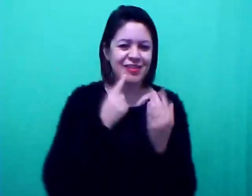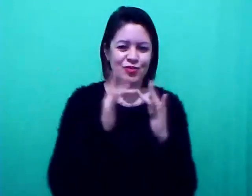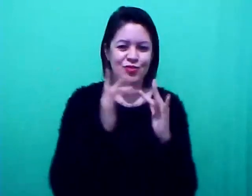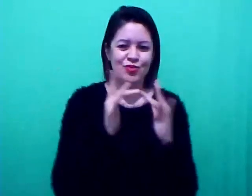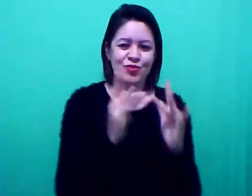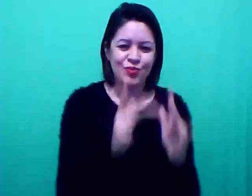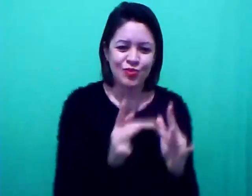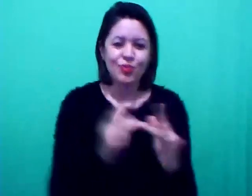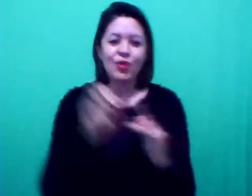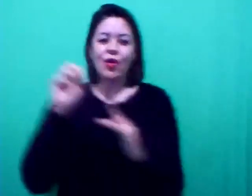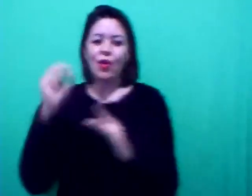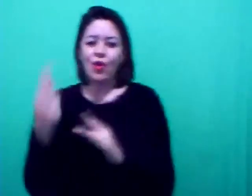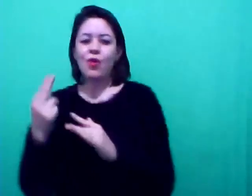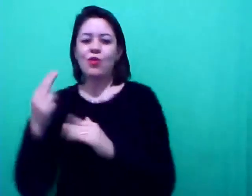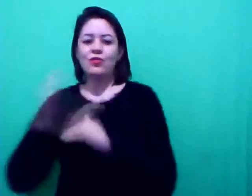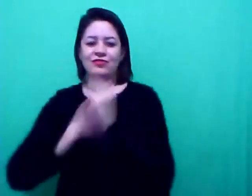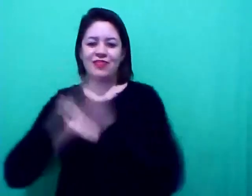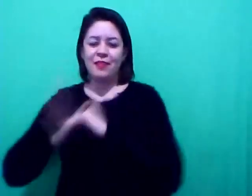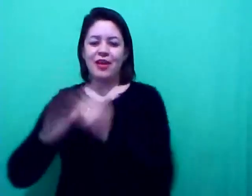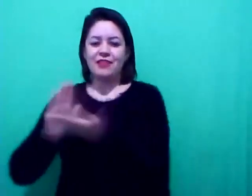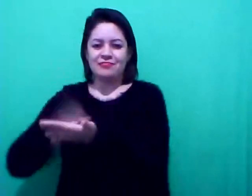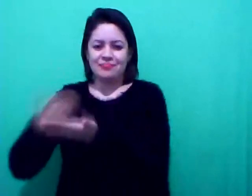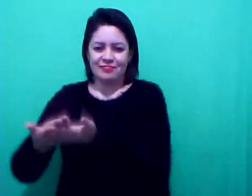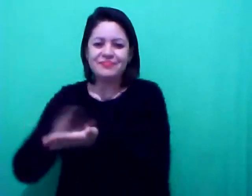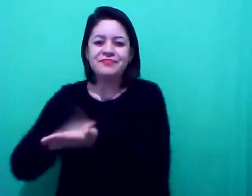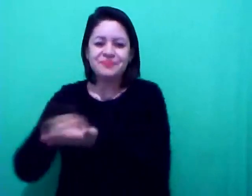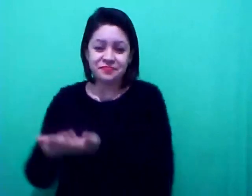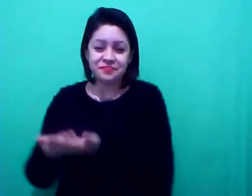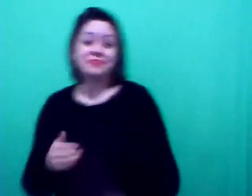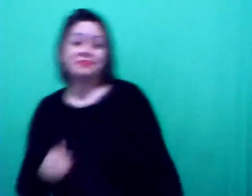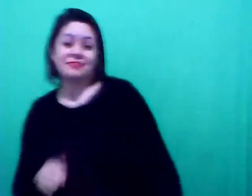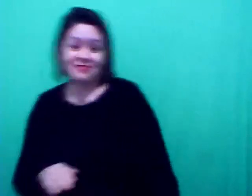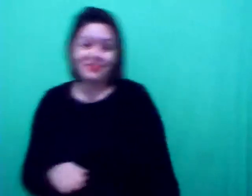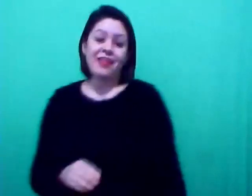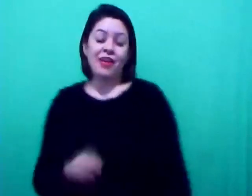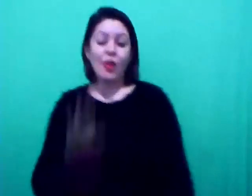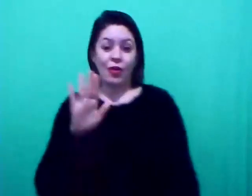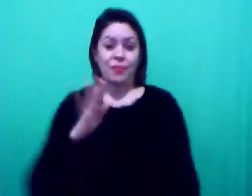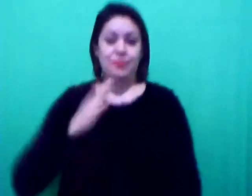comunidade surda ou foi, né, na minha formação de docência, enquanto intérprete?